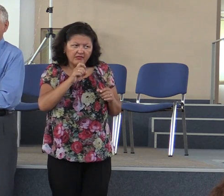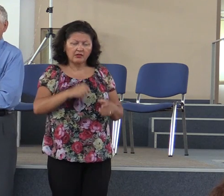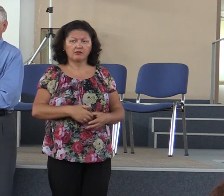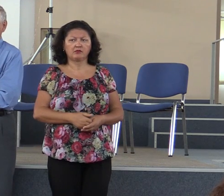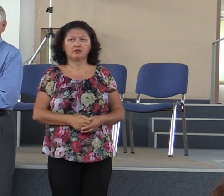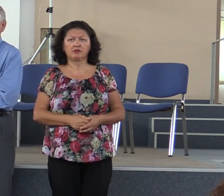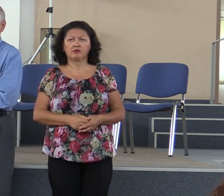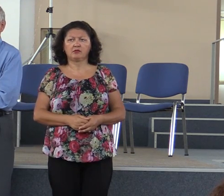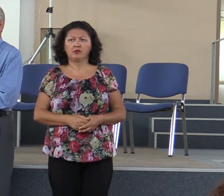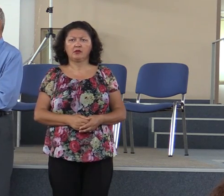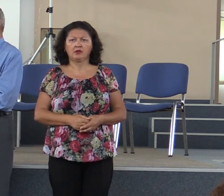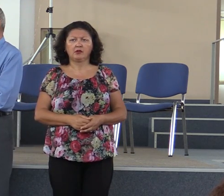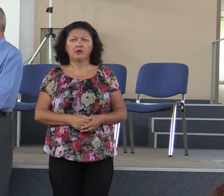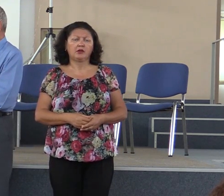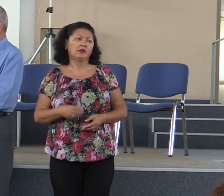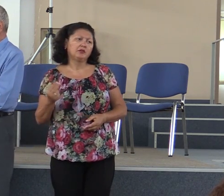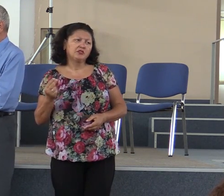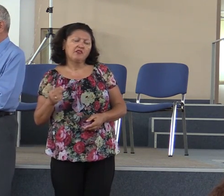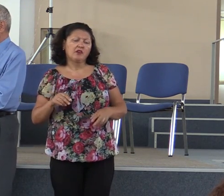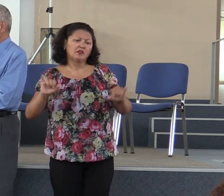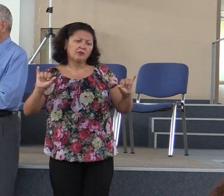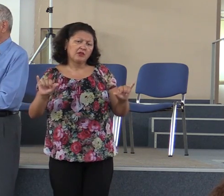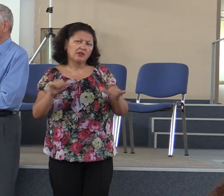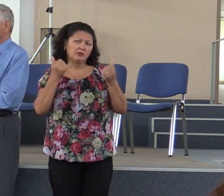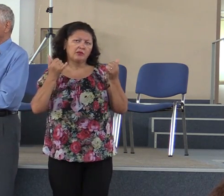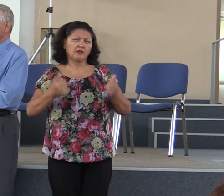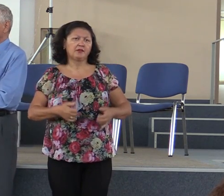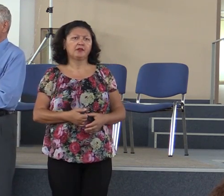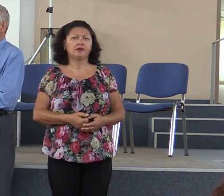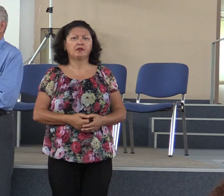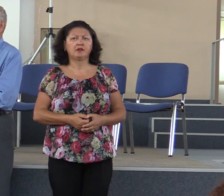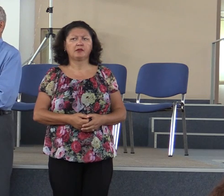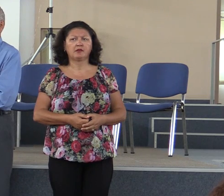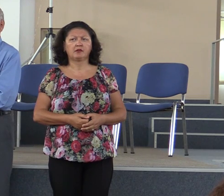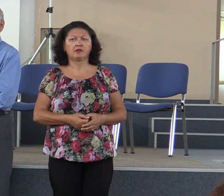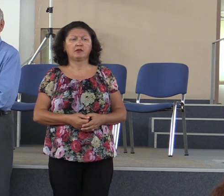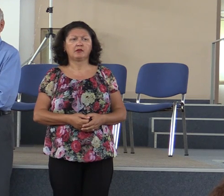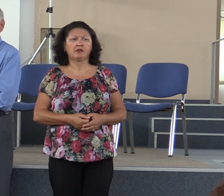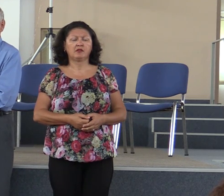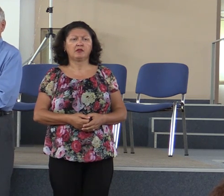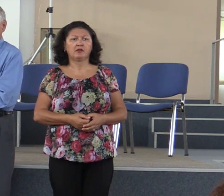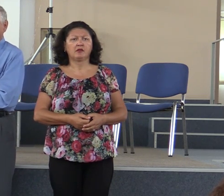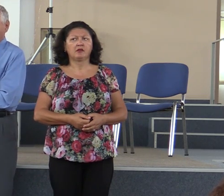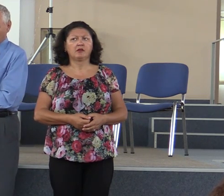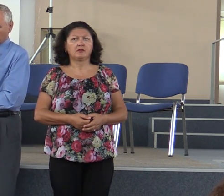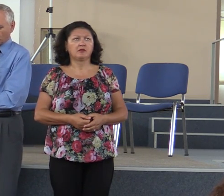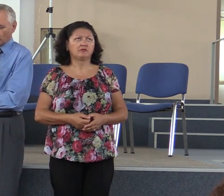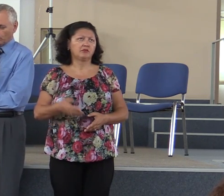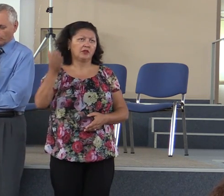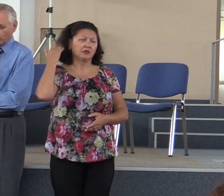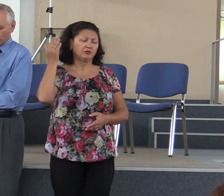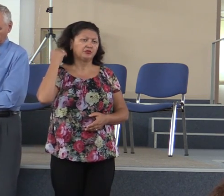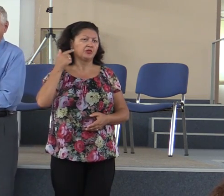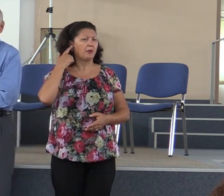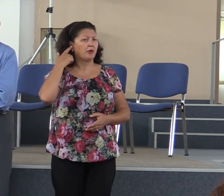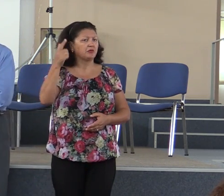something else happened. Și ceva s-a mai întâmplat. Then I heard the voice of the Lord saying. Atunci am auzit vocea